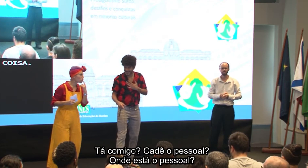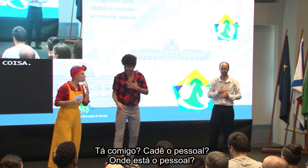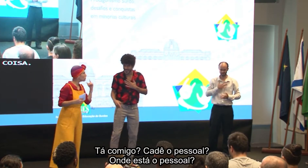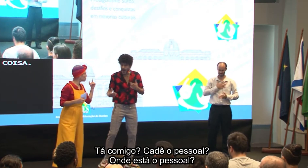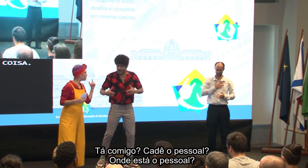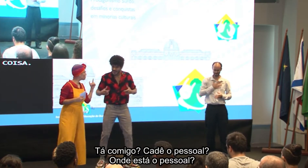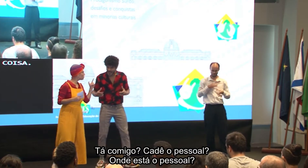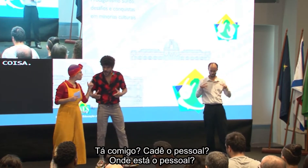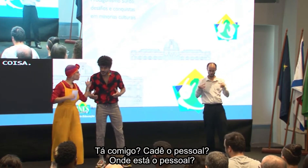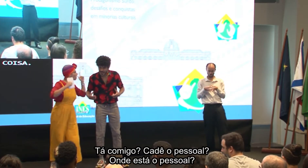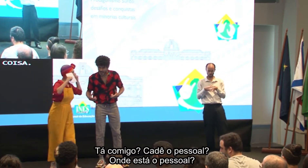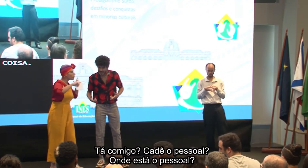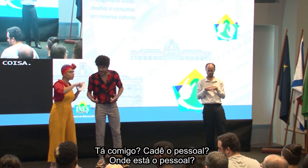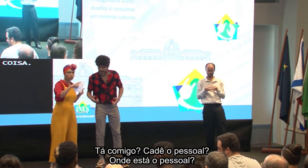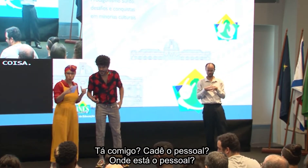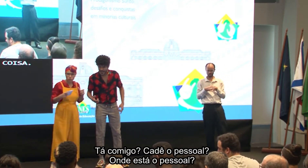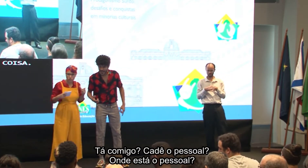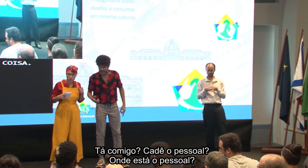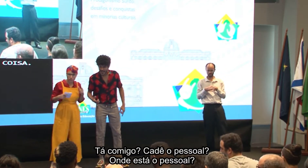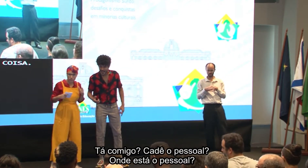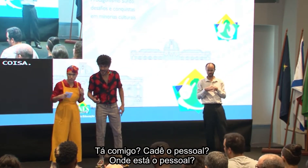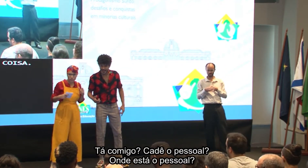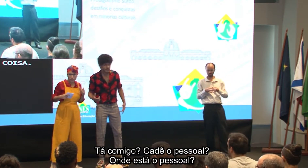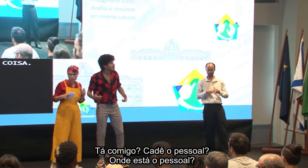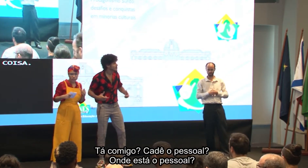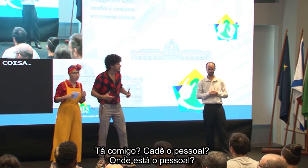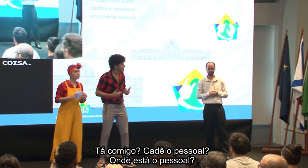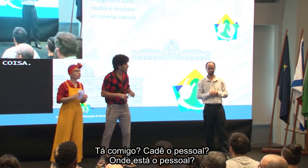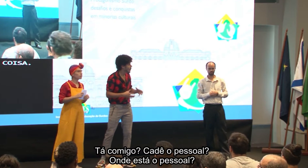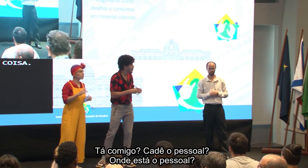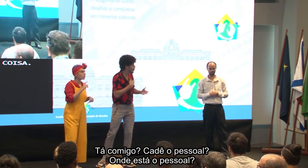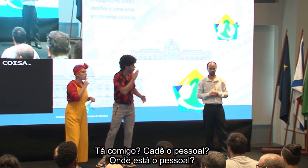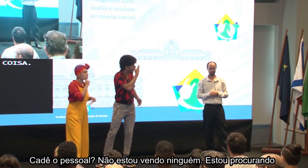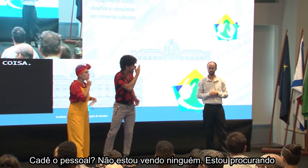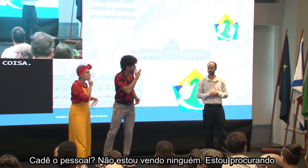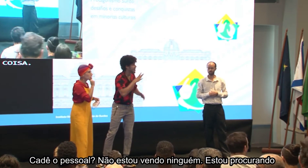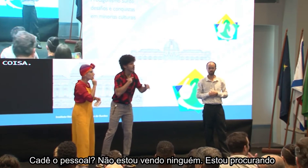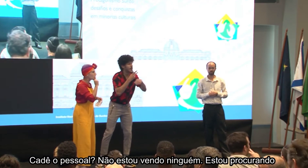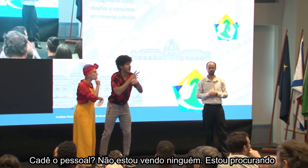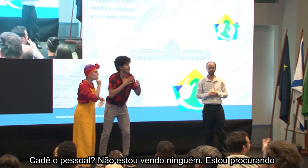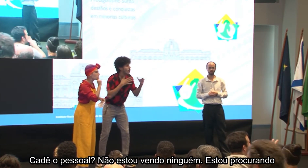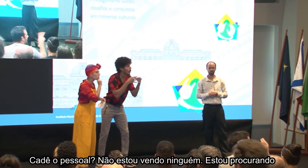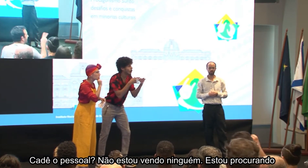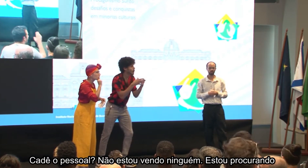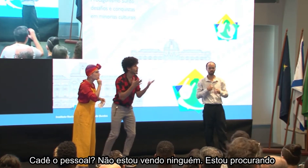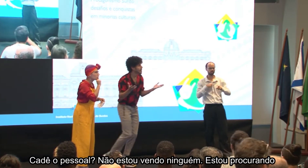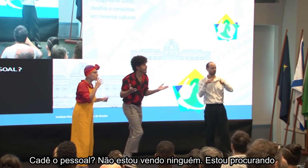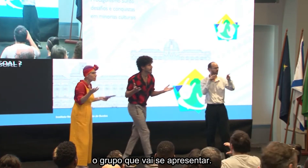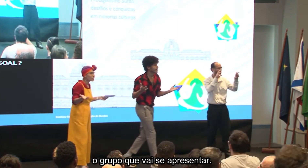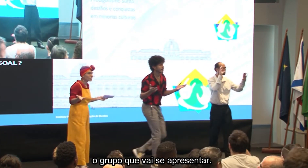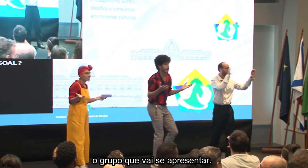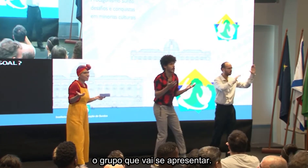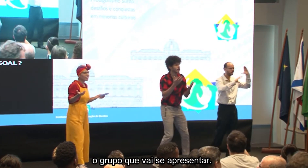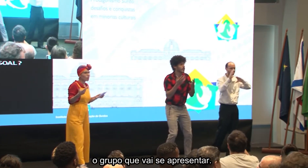Tá comigo? Cadê o pessoal? Onde é que tá o pessoal? Cadê o pessoal? Não tô vendo ninguém. Eu tô procurando o grupo que vai se